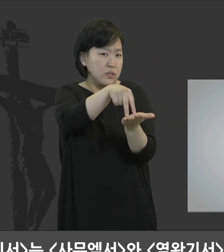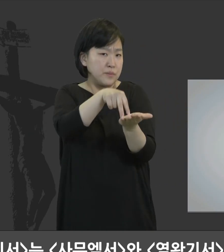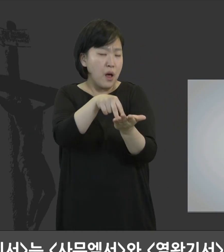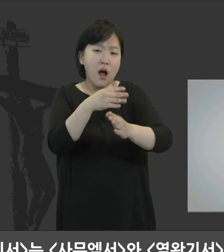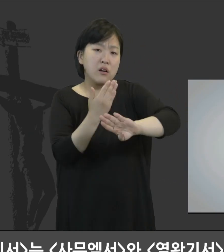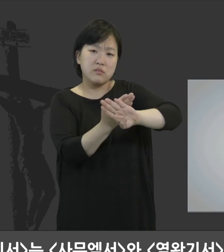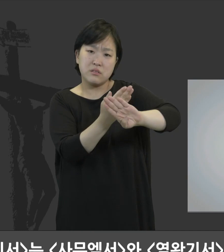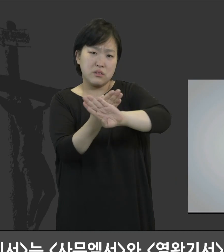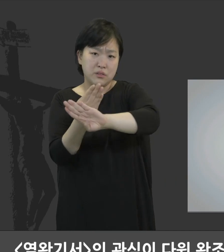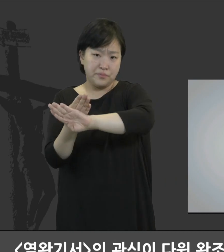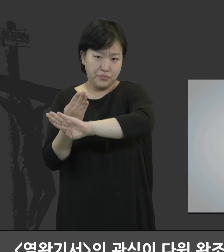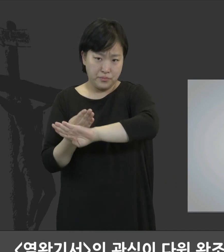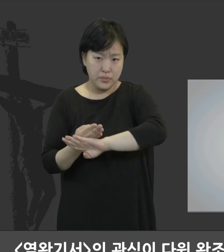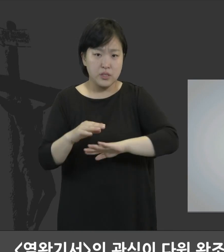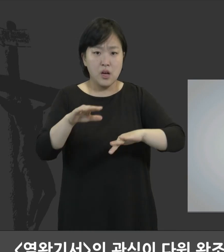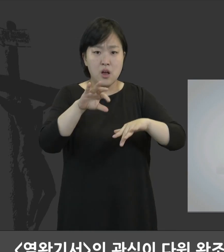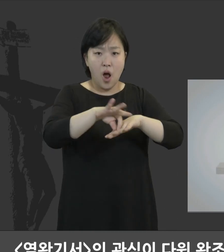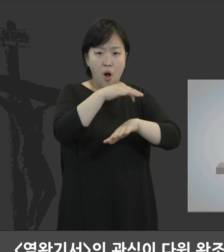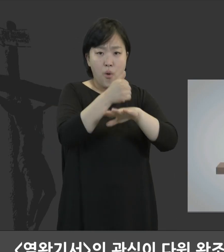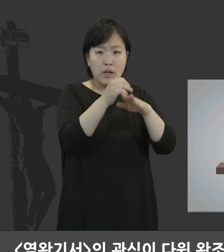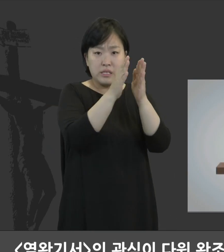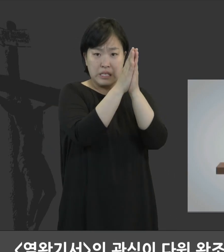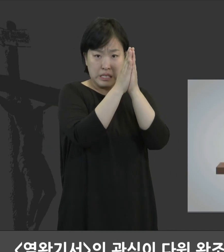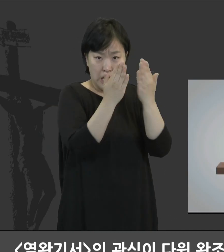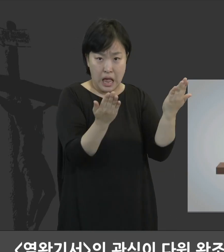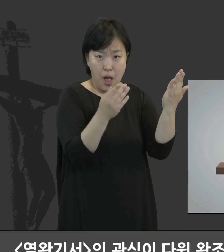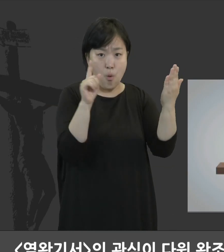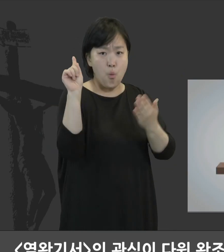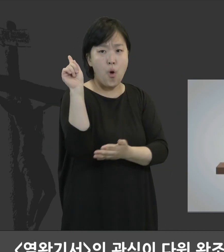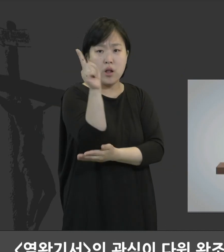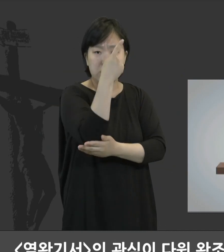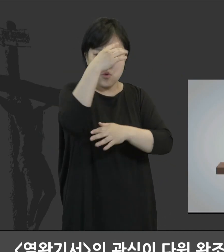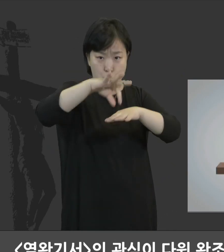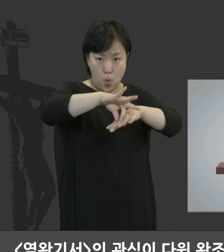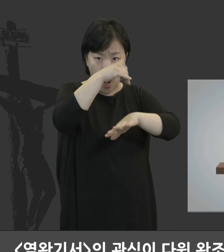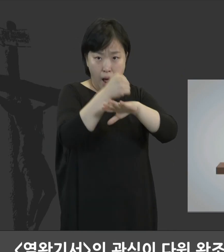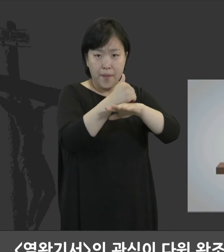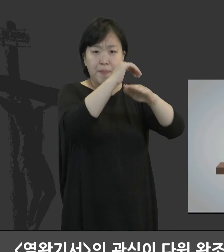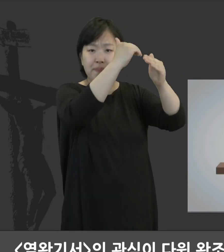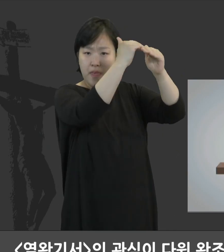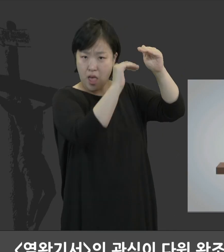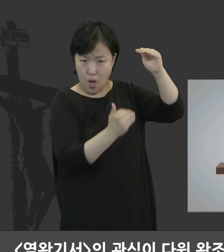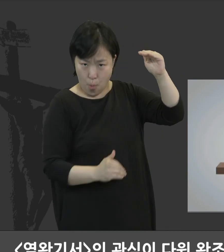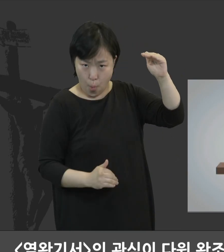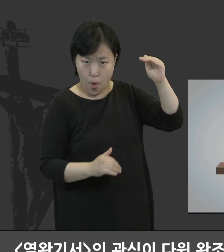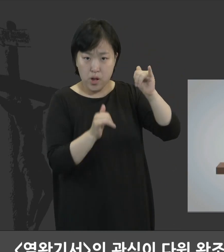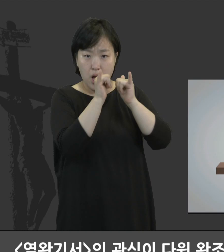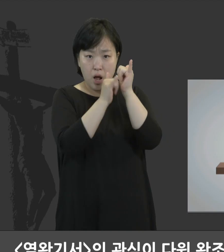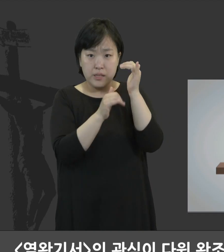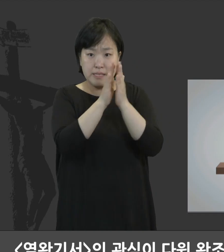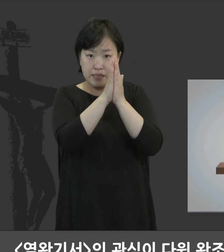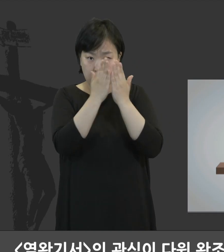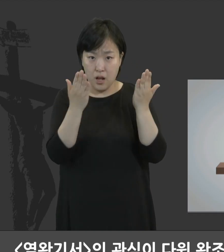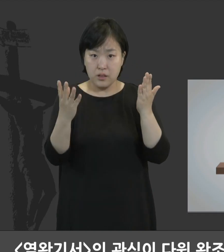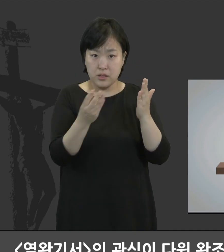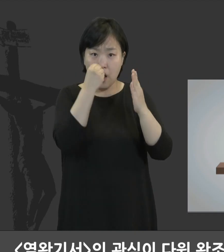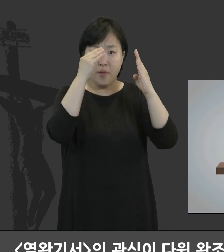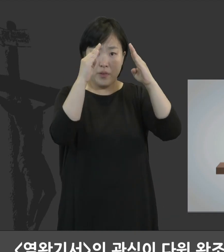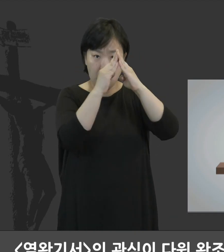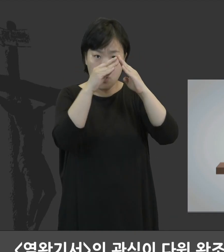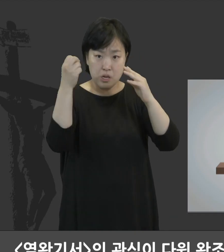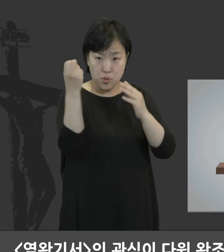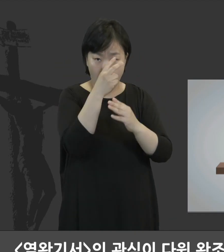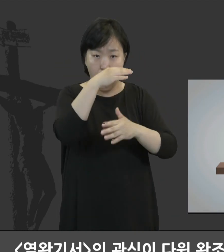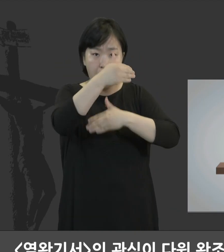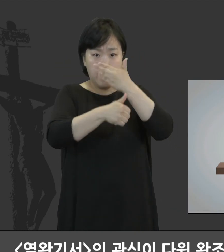기록합니다. 열왕기서의 관심이 다윗 왕조의 운명에 있다면 역대기서의 관심은 성전과